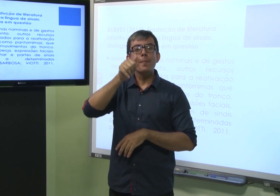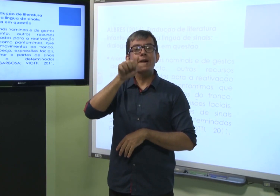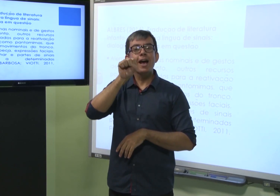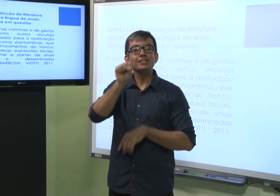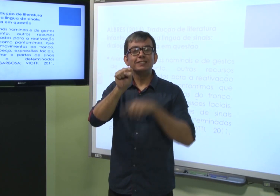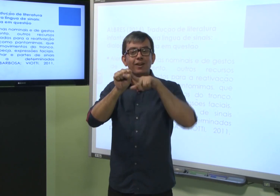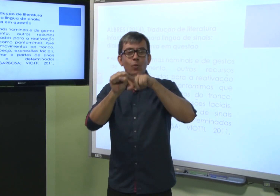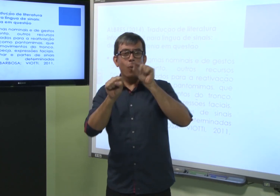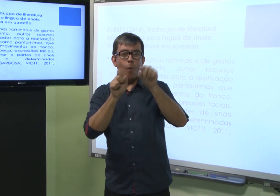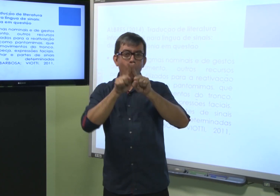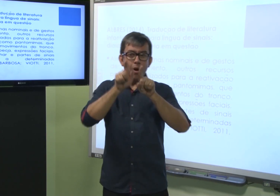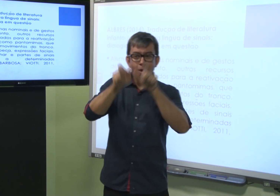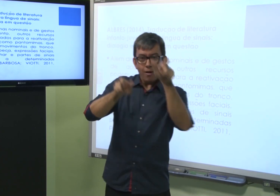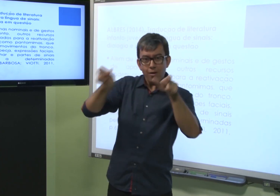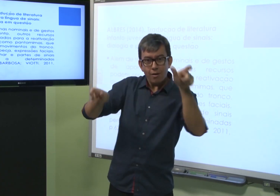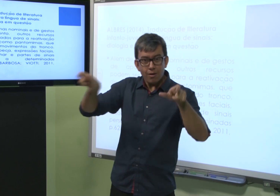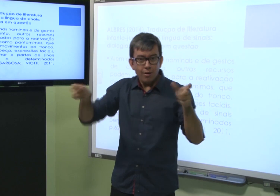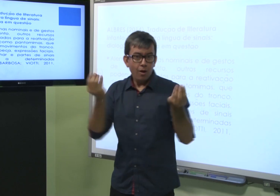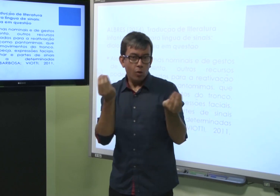de sinais.